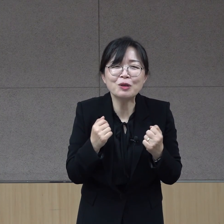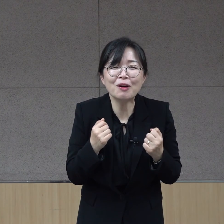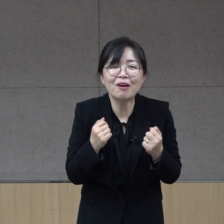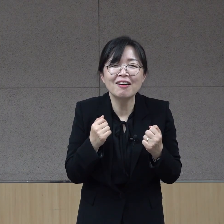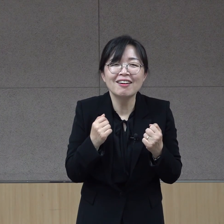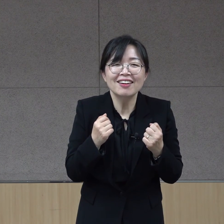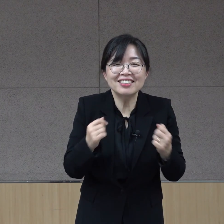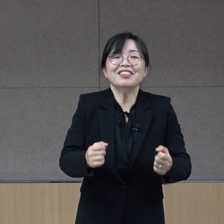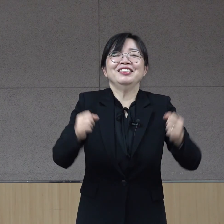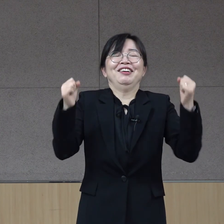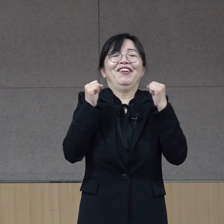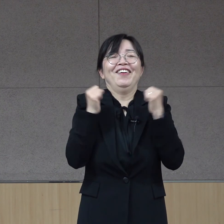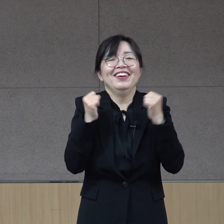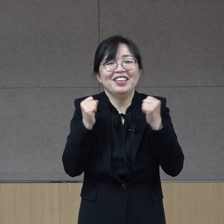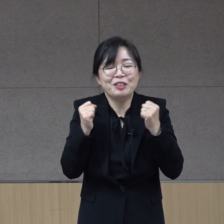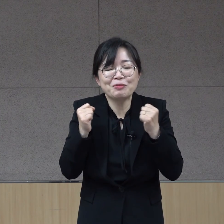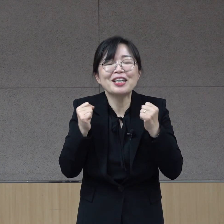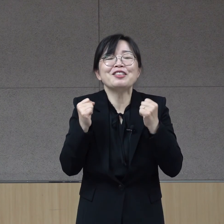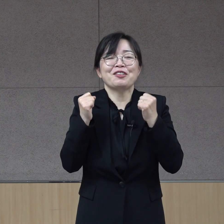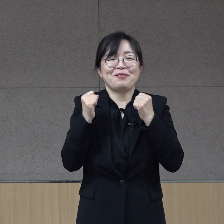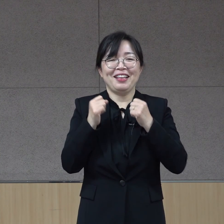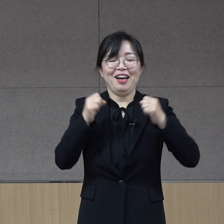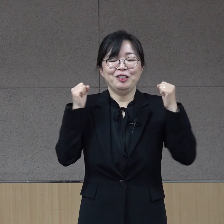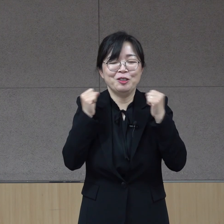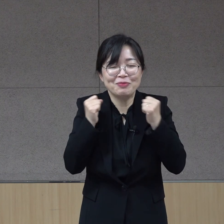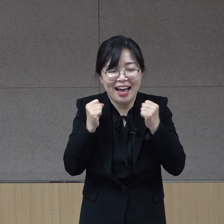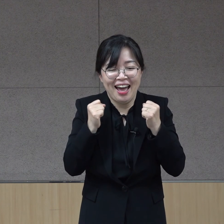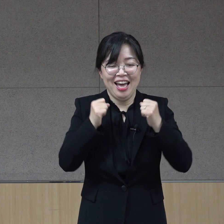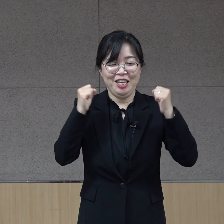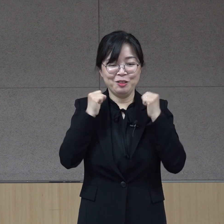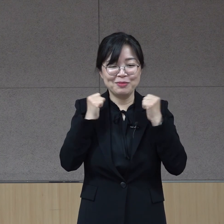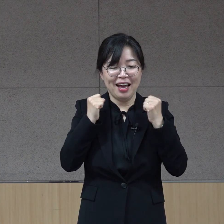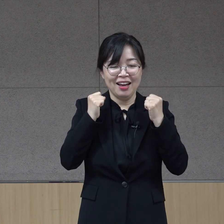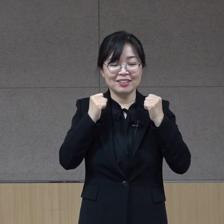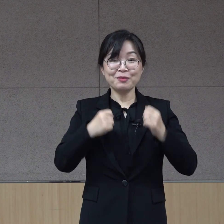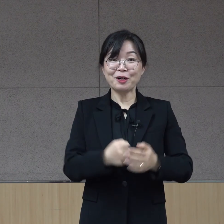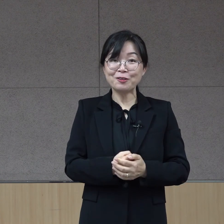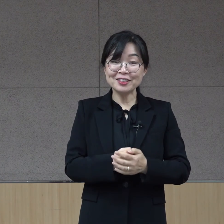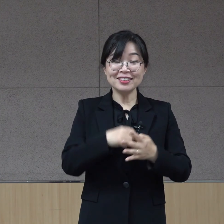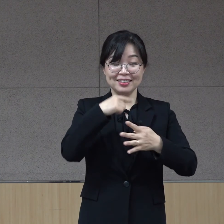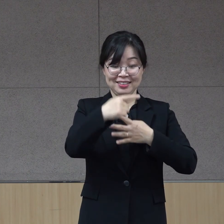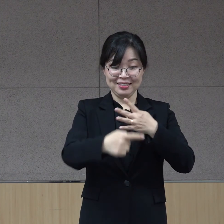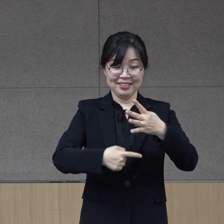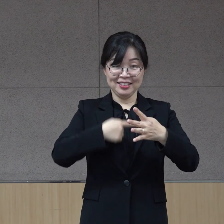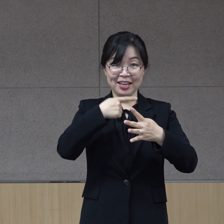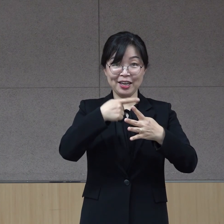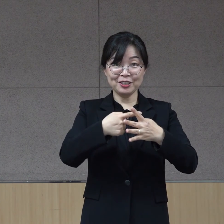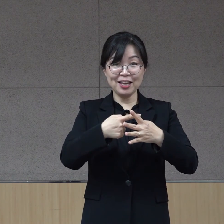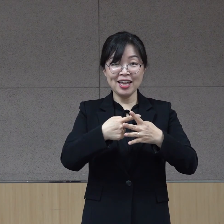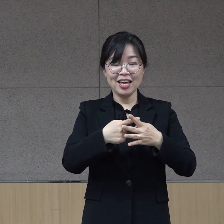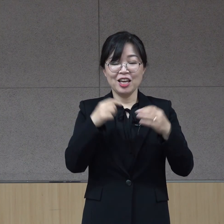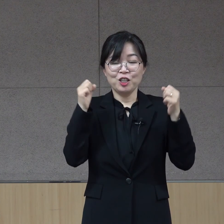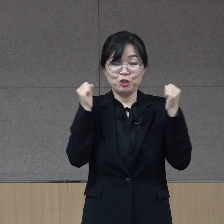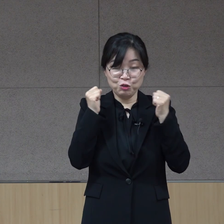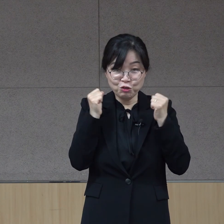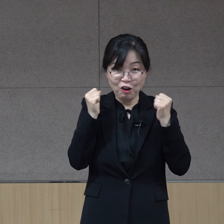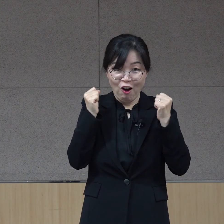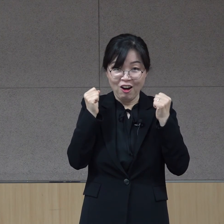추워요. 그렇죠. 춥다라는 수합니다. 춥다. 그럼 겨울은 사계절에